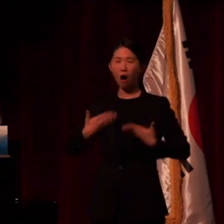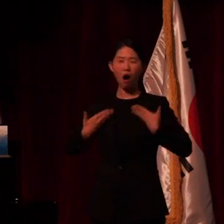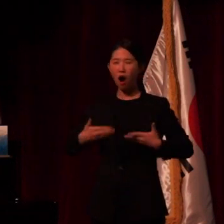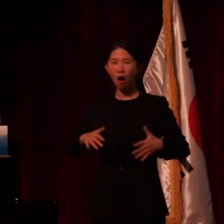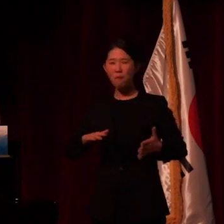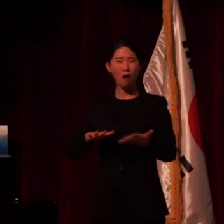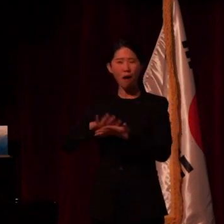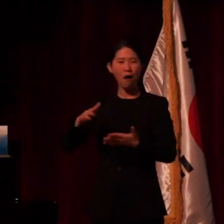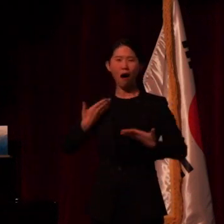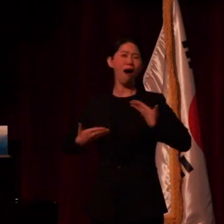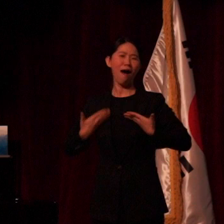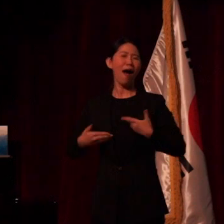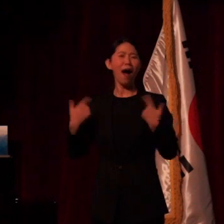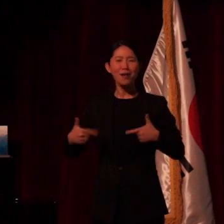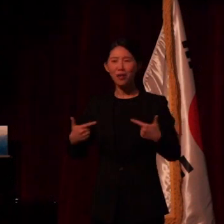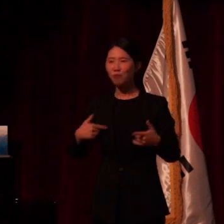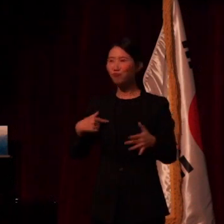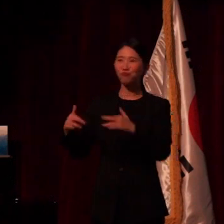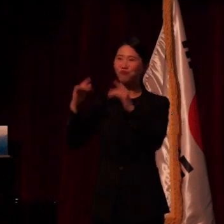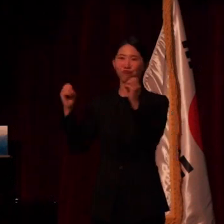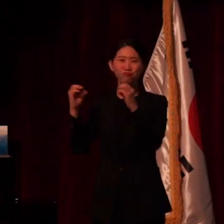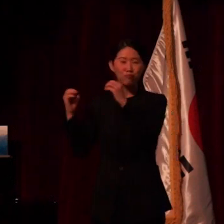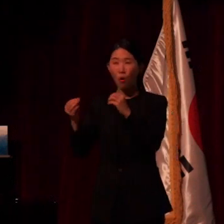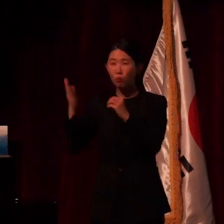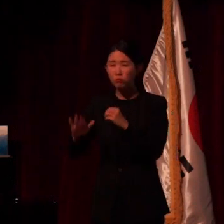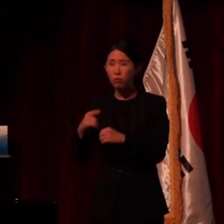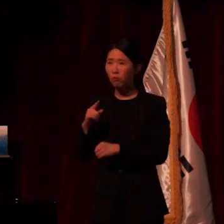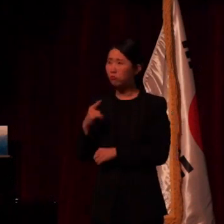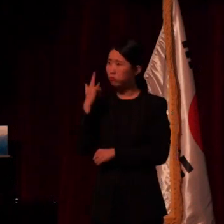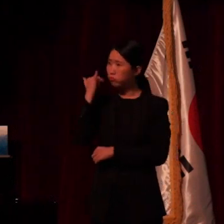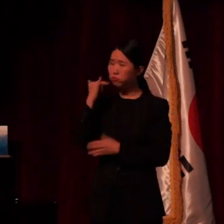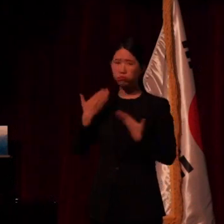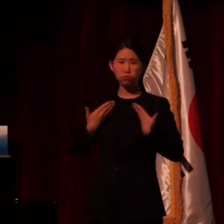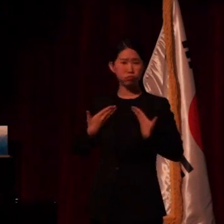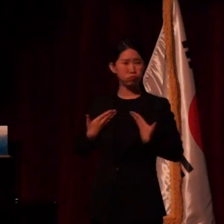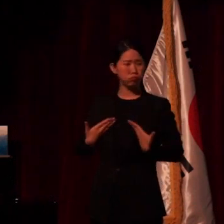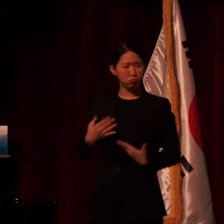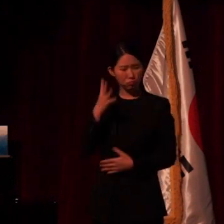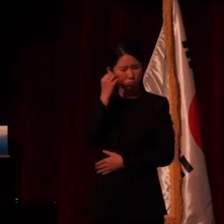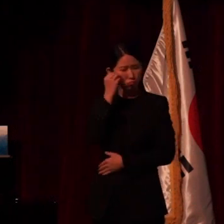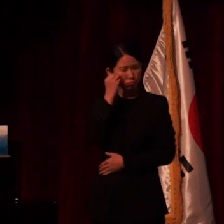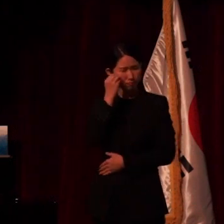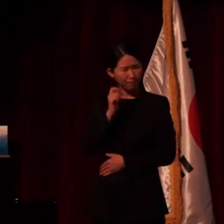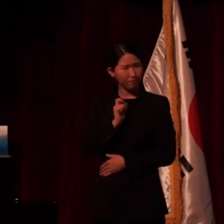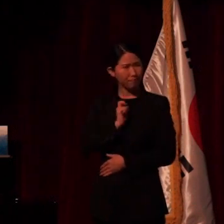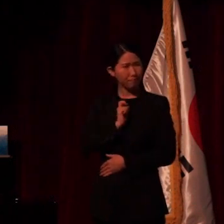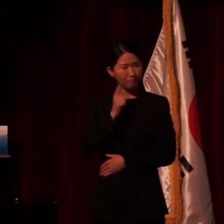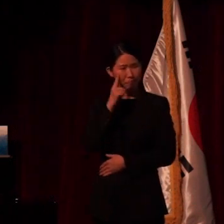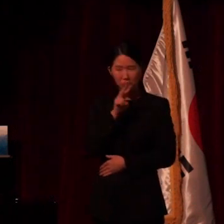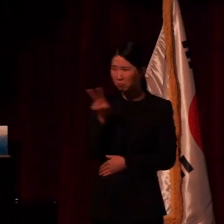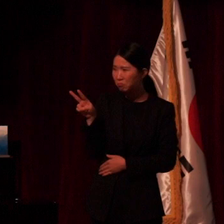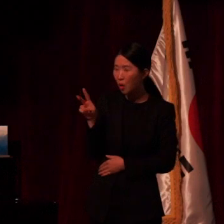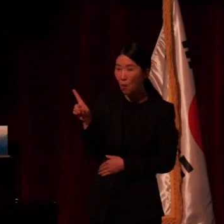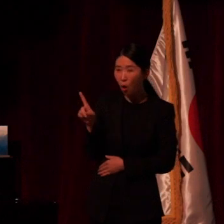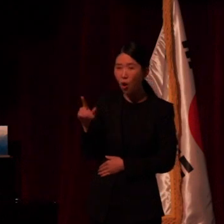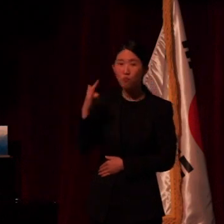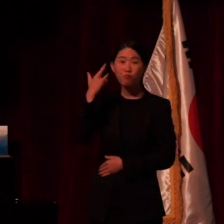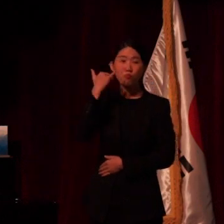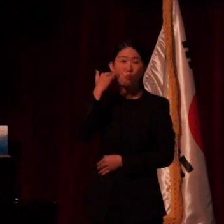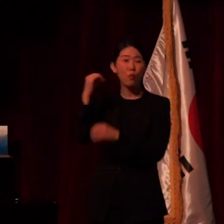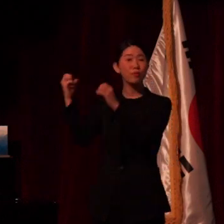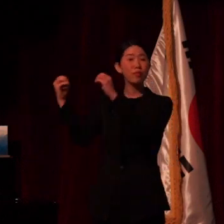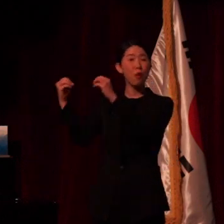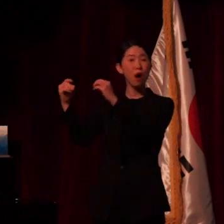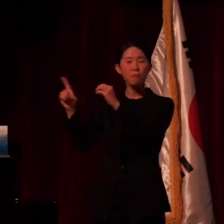것 같아서 뒤를 돌아보았습니다. 둘은 나무로 된 네모난